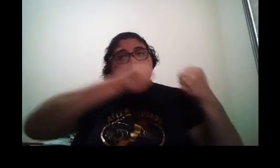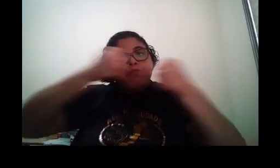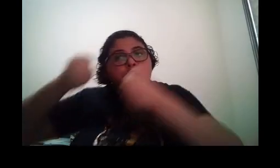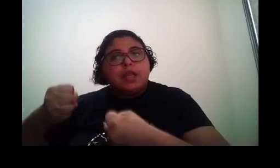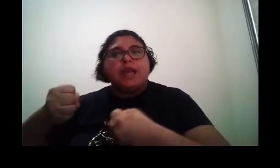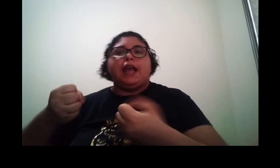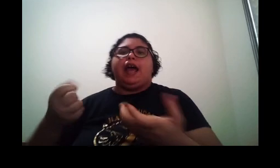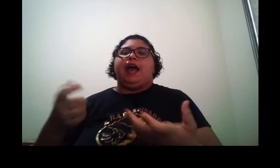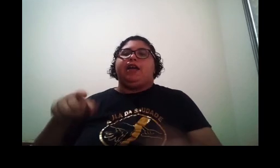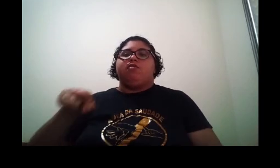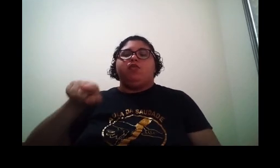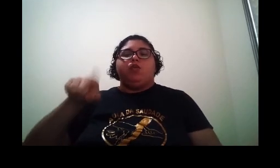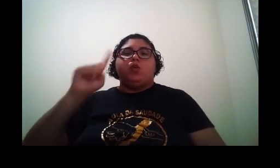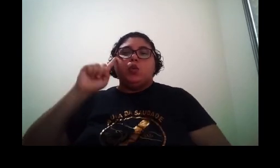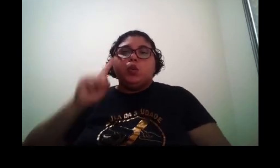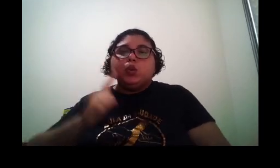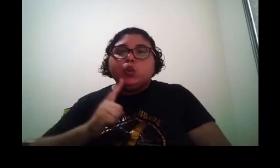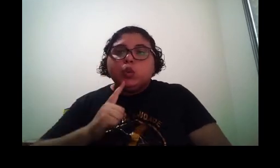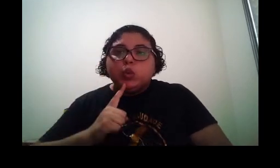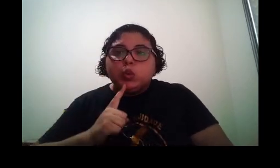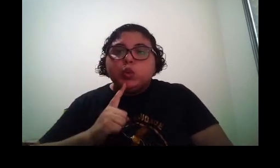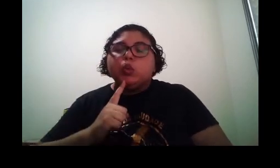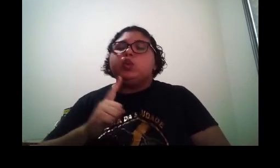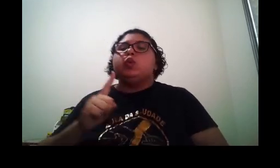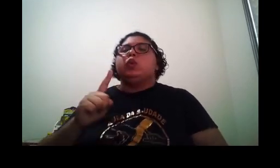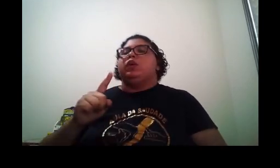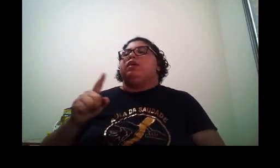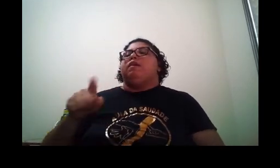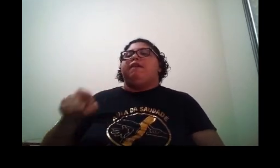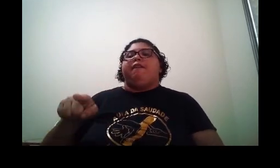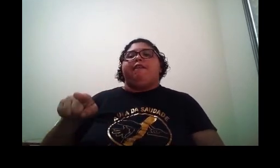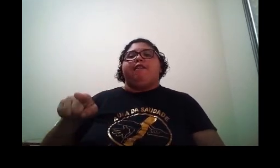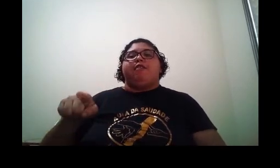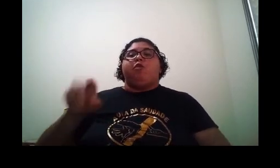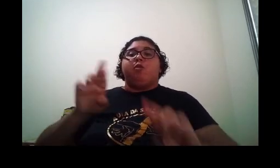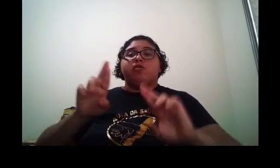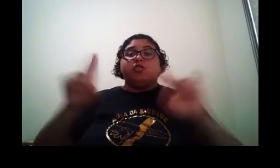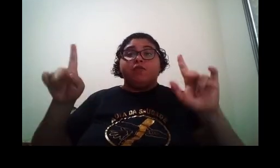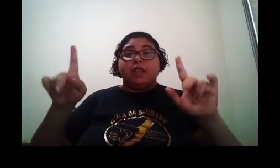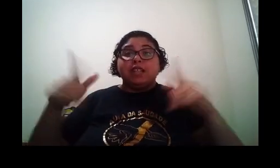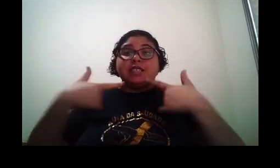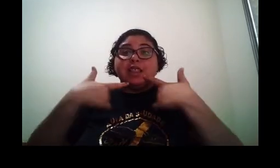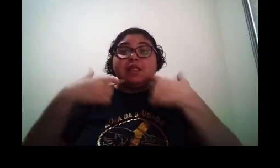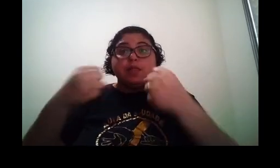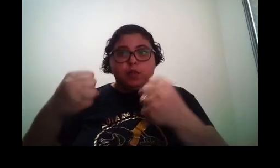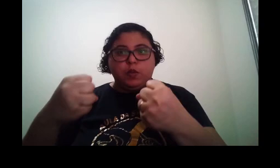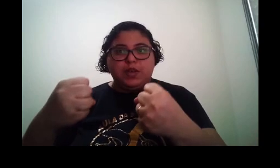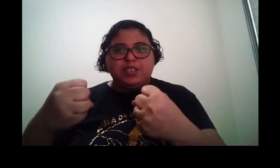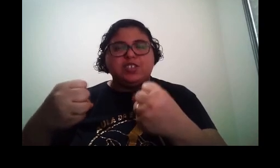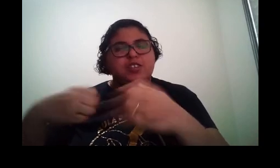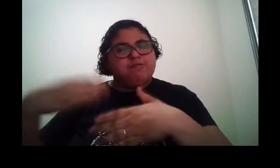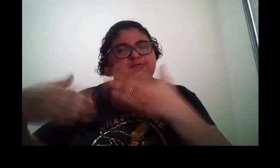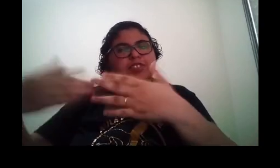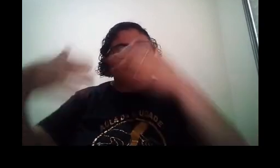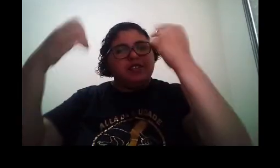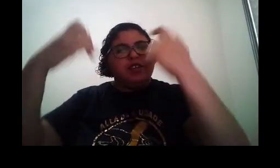O ser surdo, conforme é falado na comunidade surda. Enquanto uma diferença linguística, vocês vão entender no decorrer